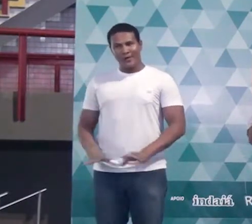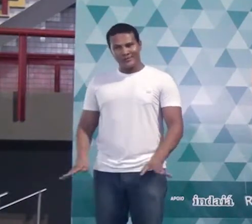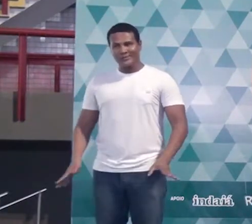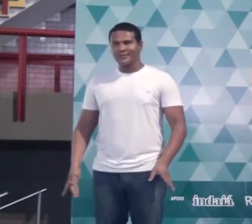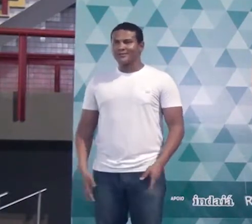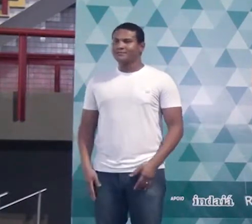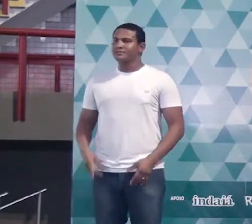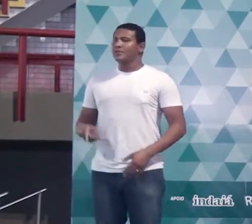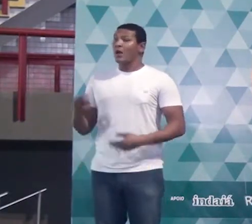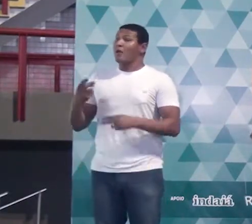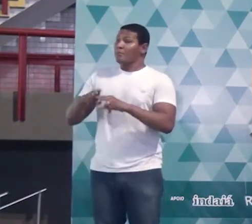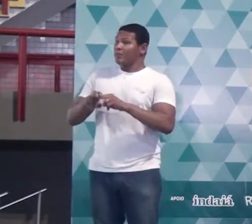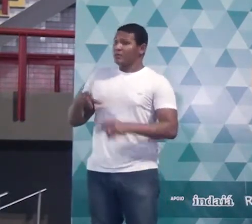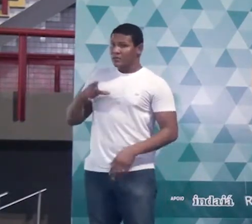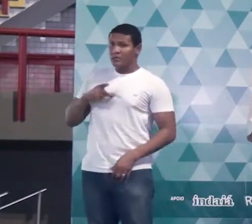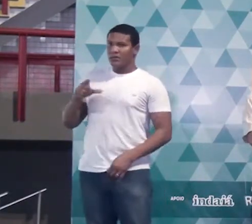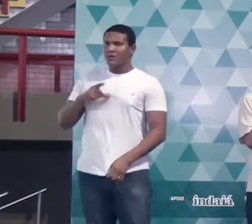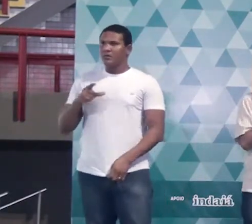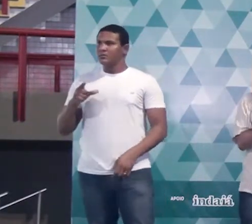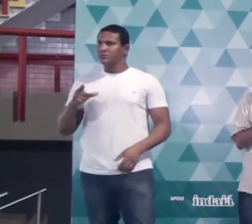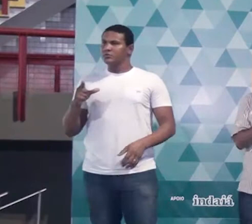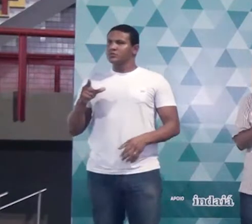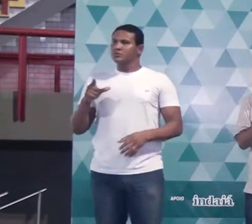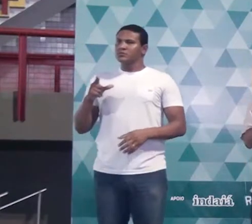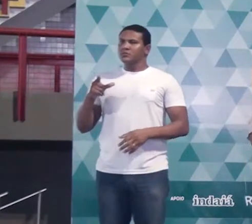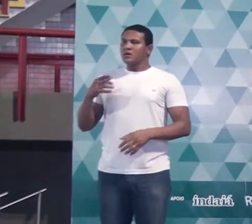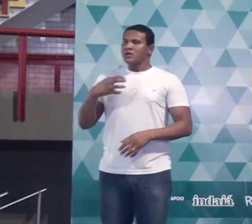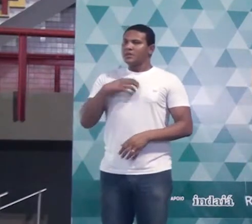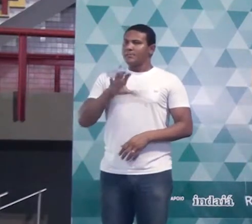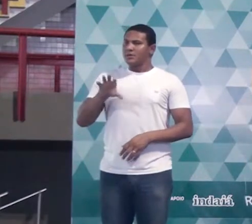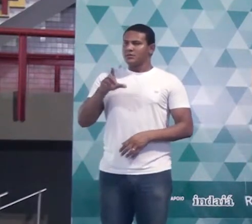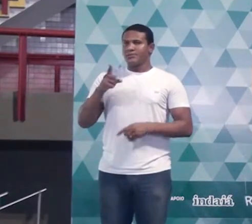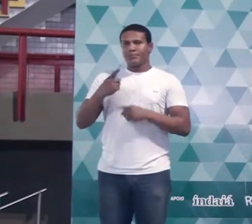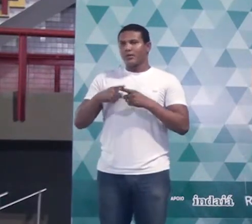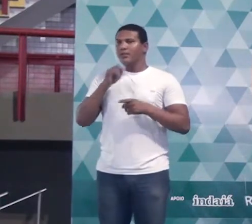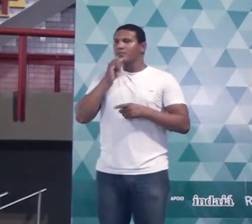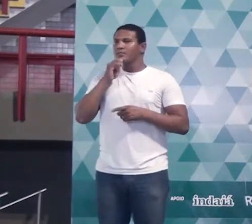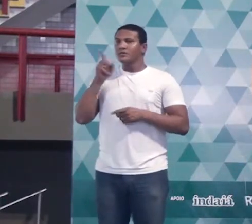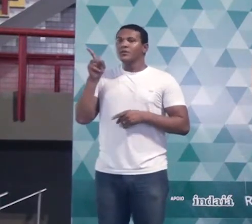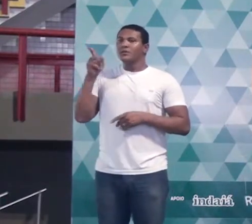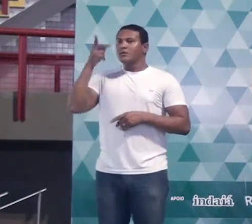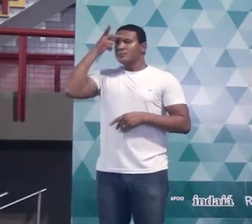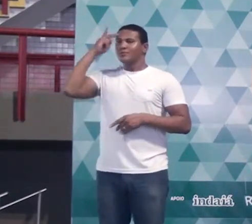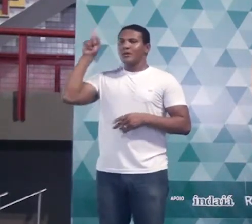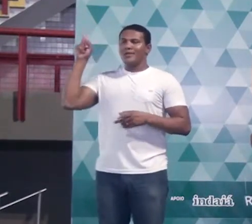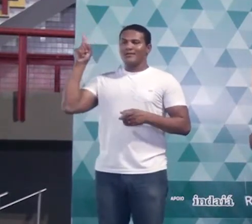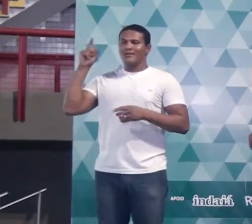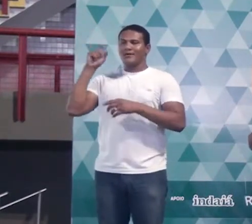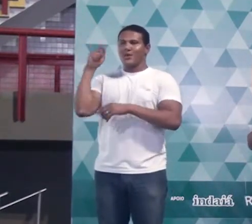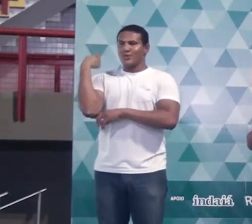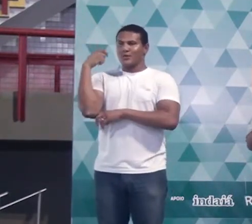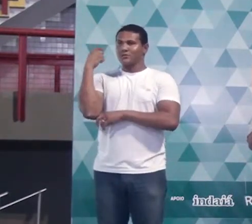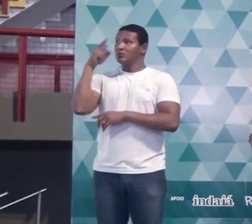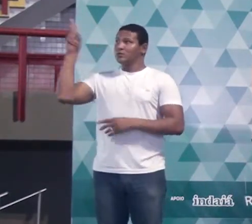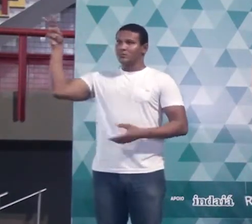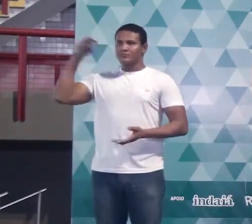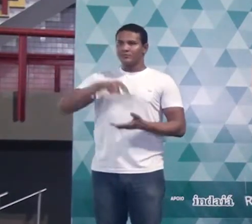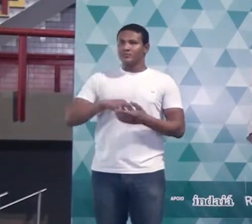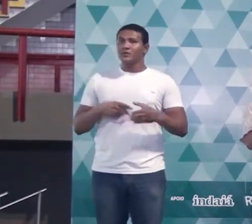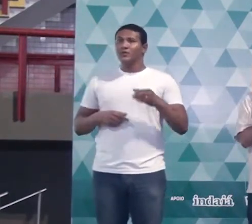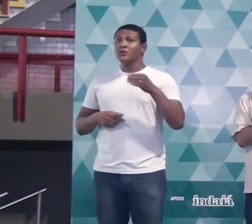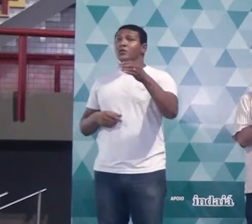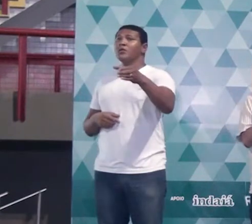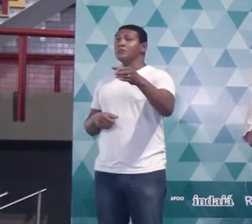essas diferenças também de sentido. Você tem um amiguinho que é gaúcho, chegou agora do Rio Grande do Sul, pega um copinho descartável e fala assim,